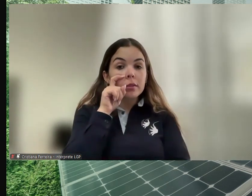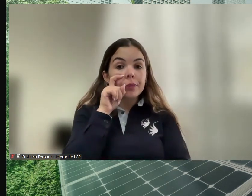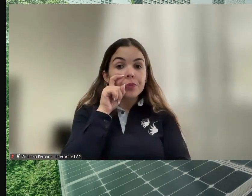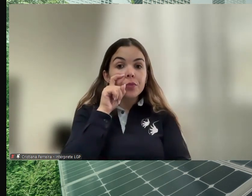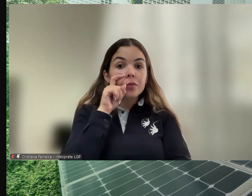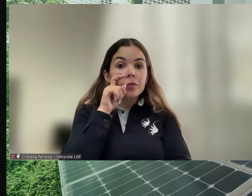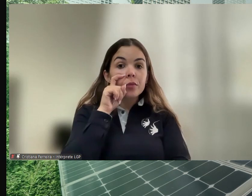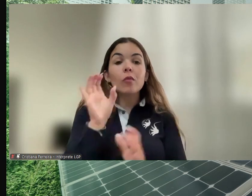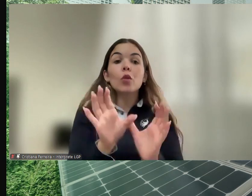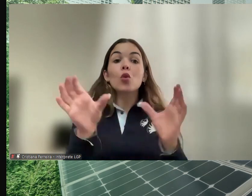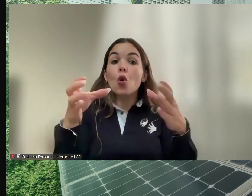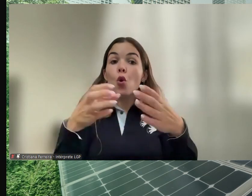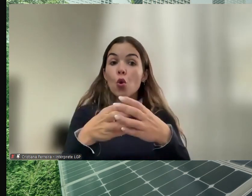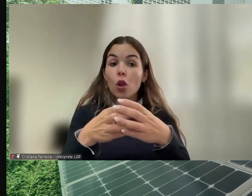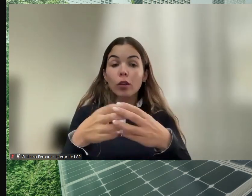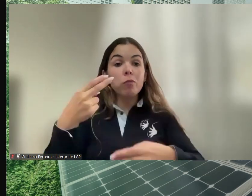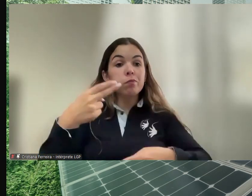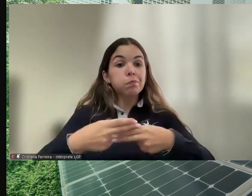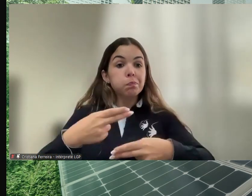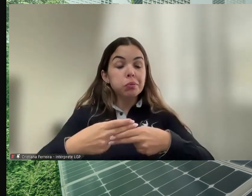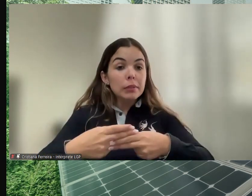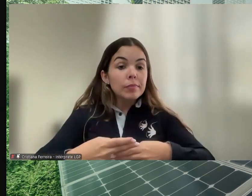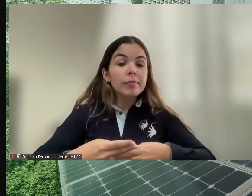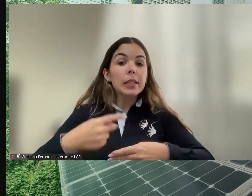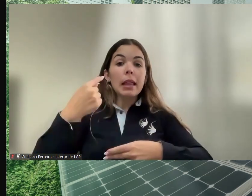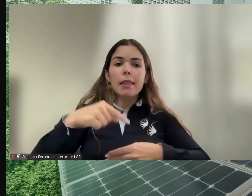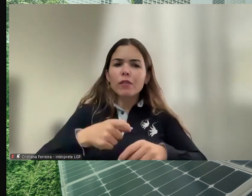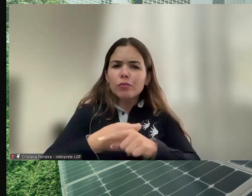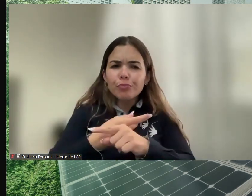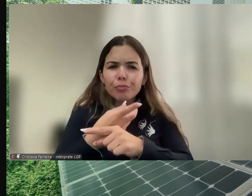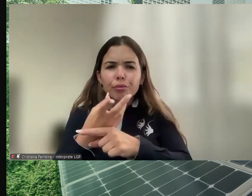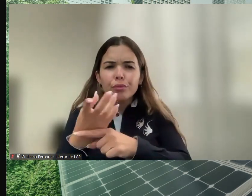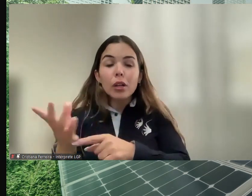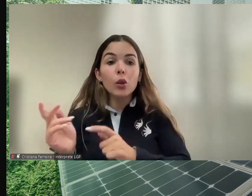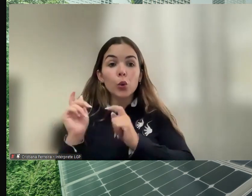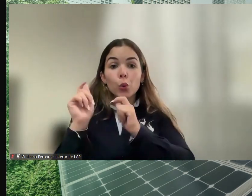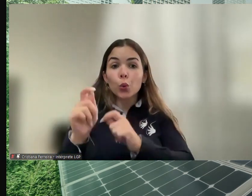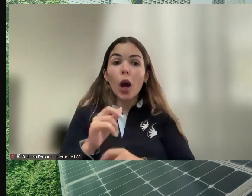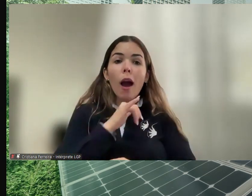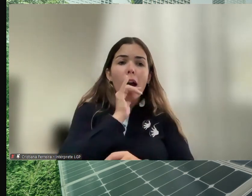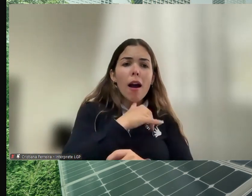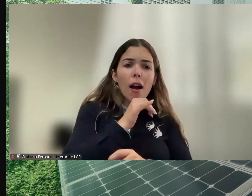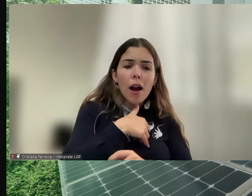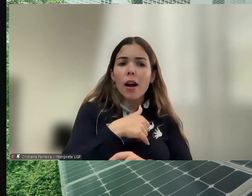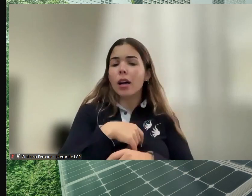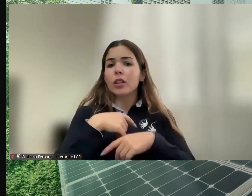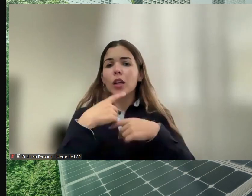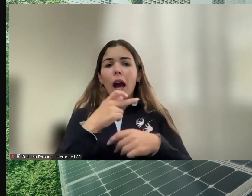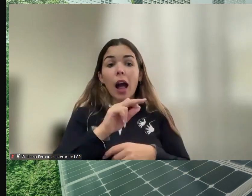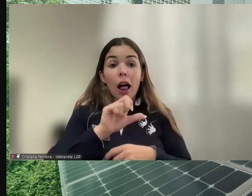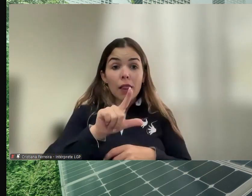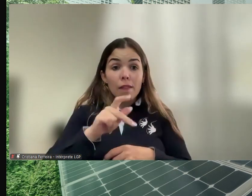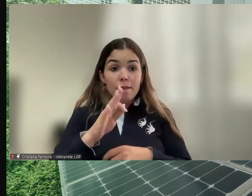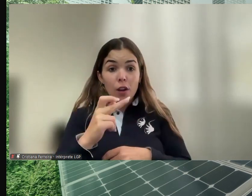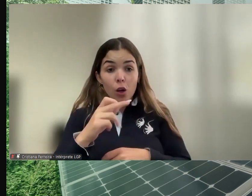a coleção de fruteiras que têm as variedades e os cultivares do Algarve, das alfacobeiras, do Pero